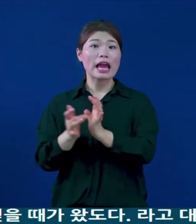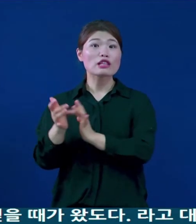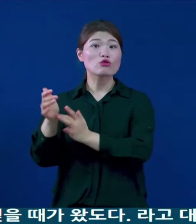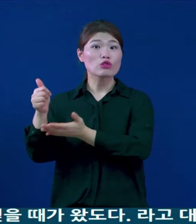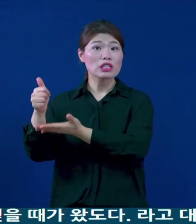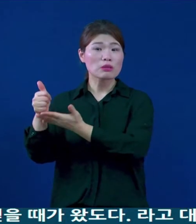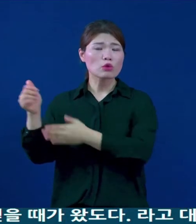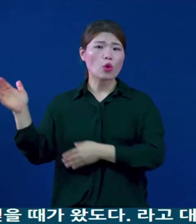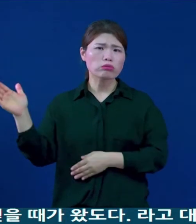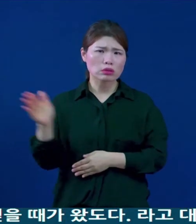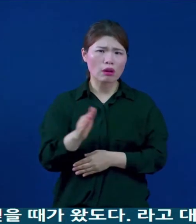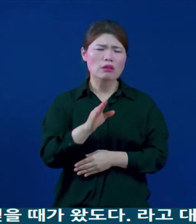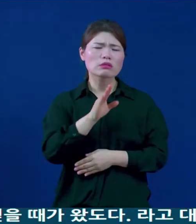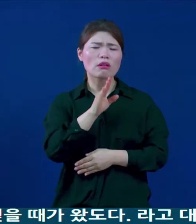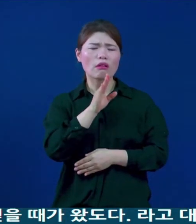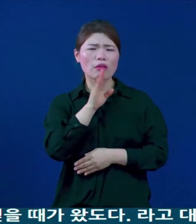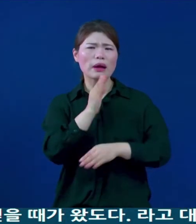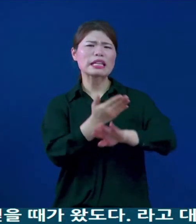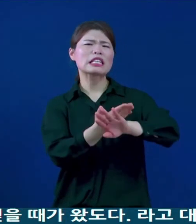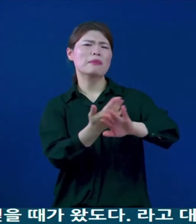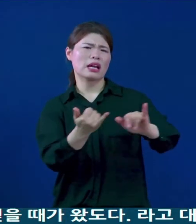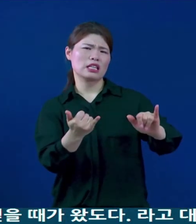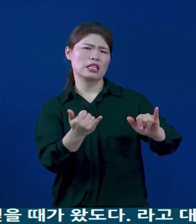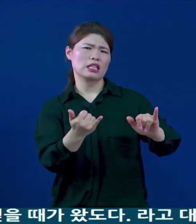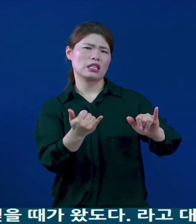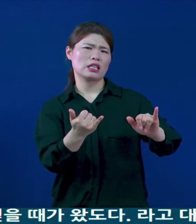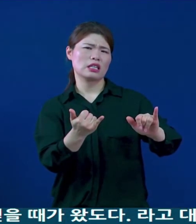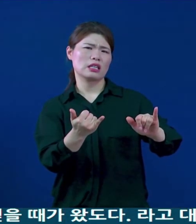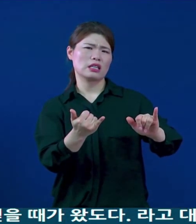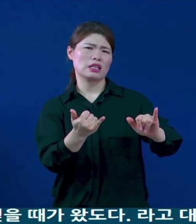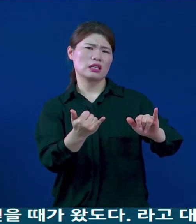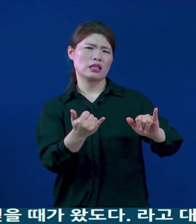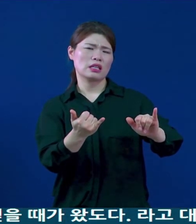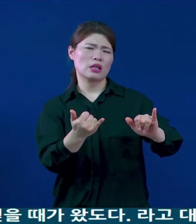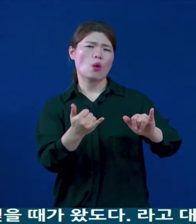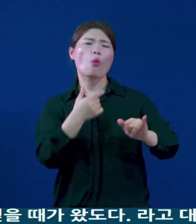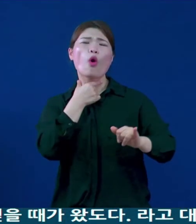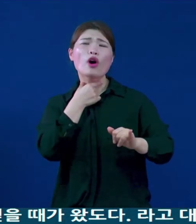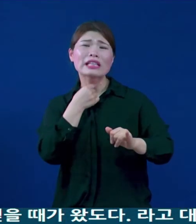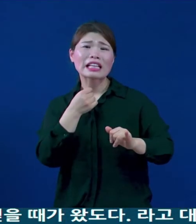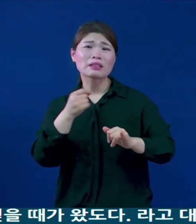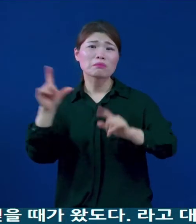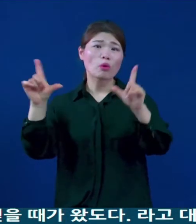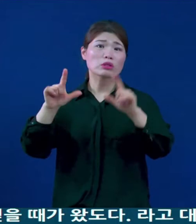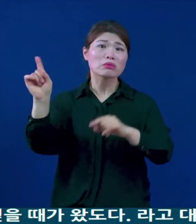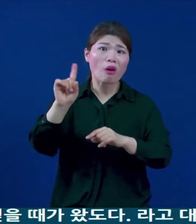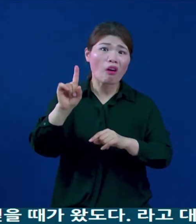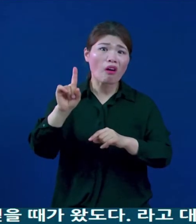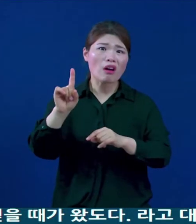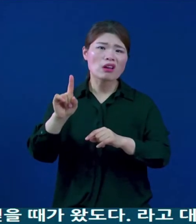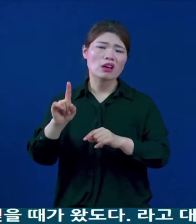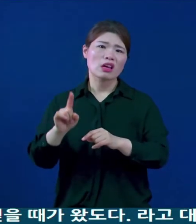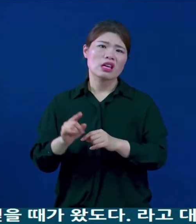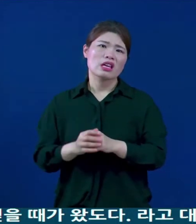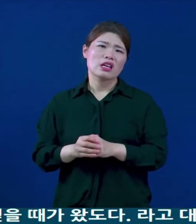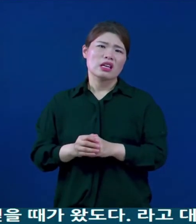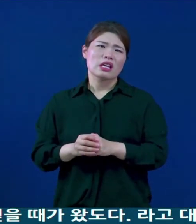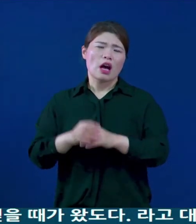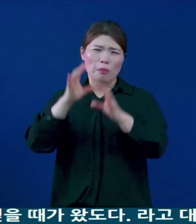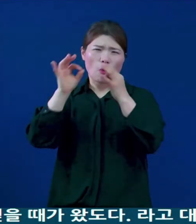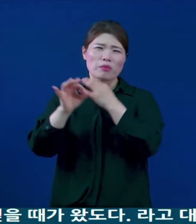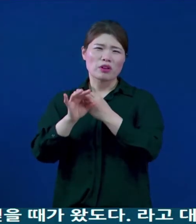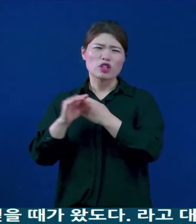예수님께로부터 정말 이방인들이 보기 원했던 것은 영광받은 예수님의 모습이지 육신의 예수님의